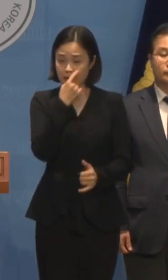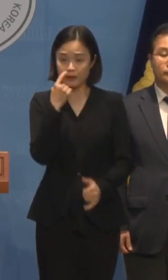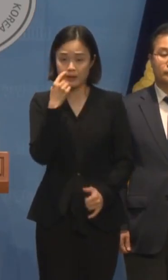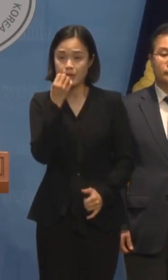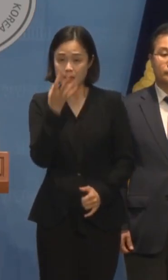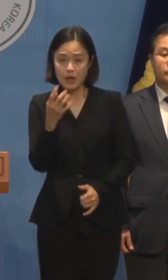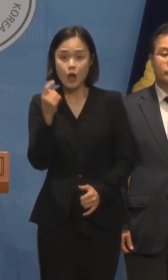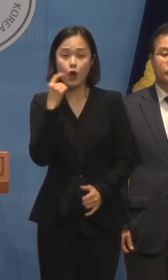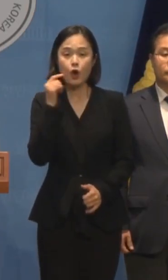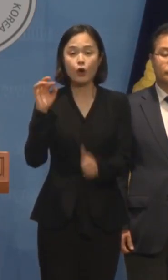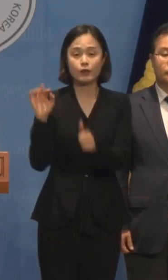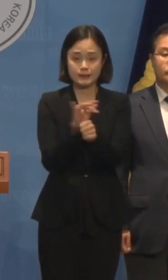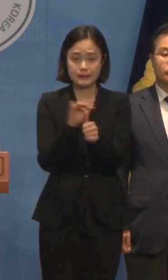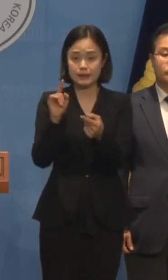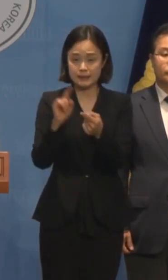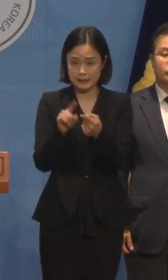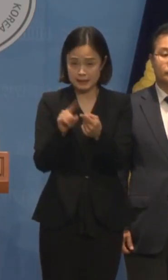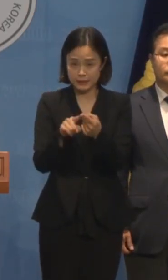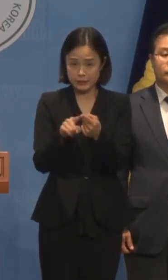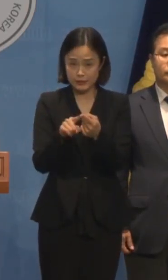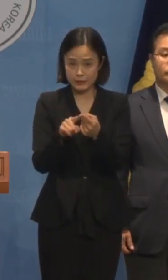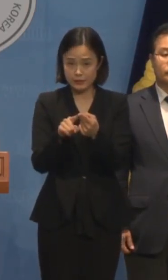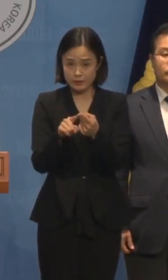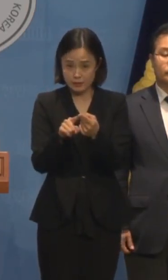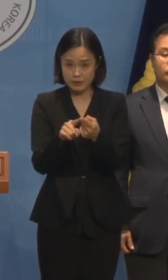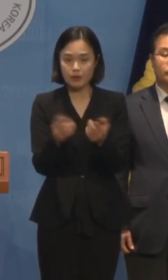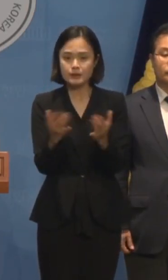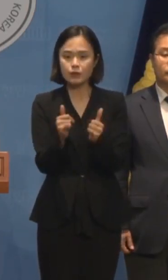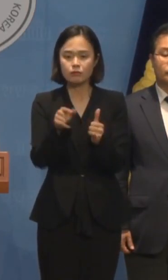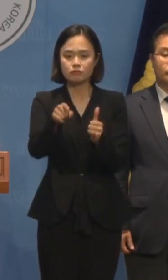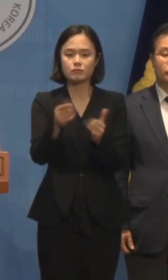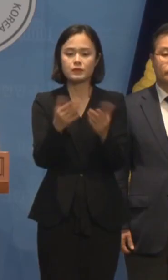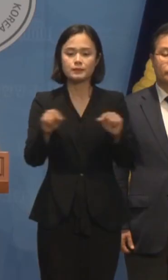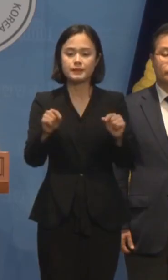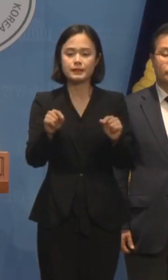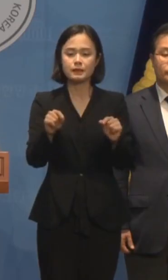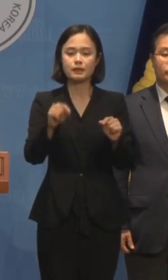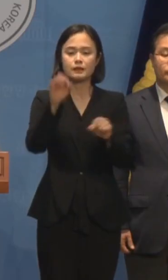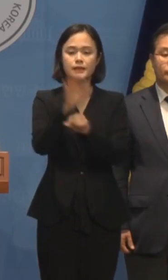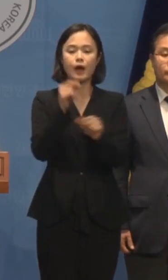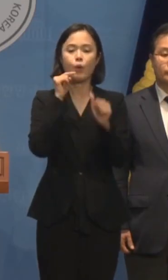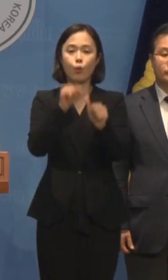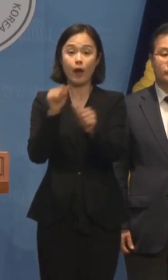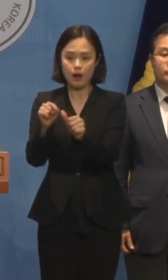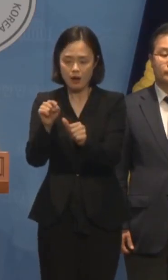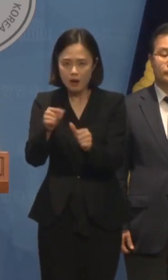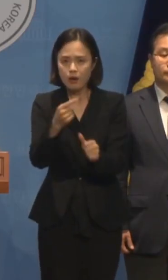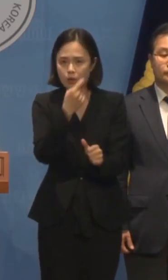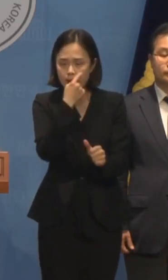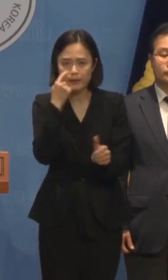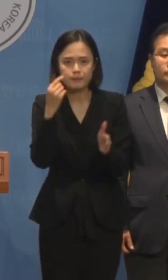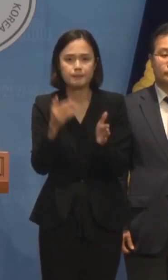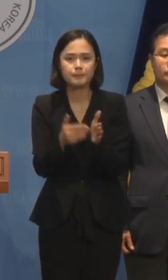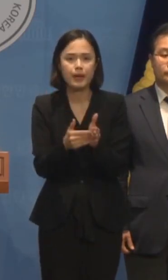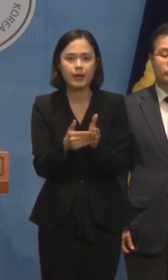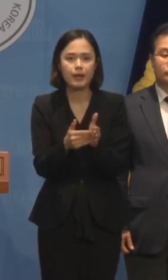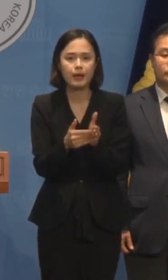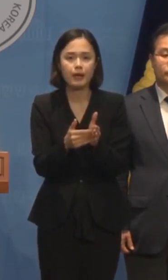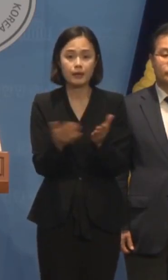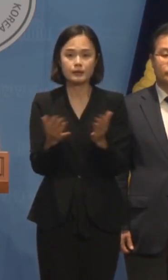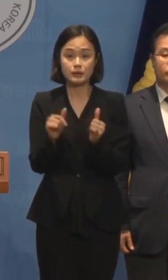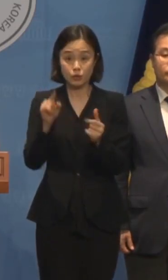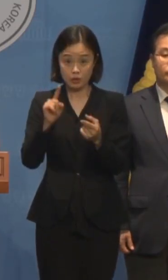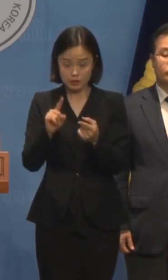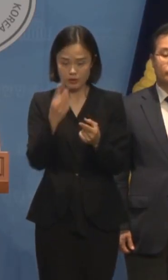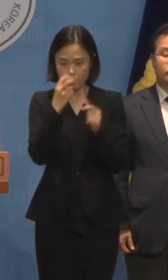있습니다. 기록을 숨기는 자가 범인입니다. 검찰은 쌍방울 직원들의 수원지검 출입 기록을 제출하기